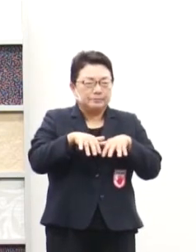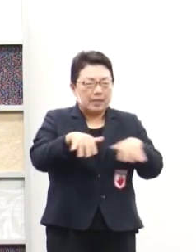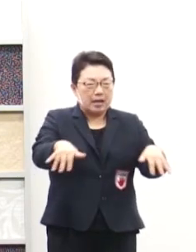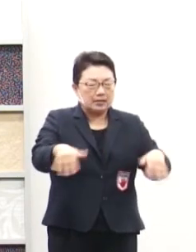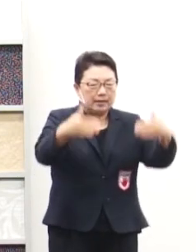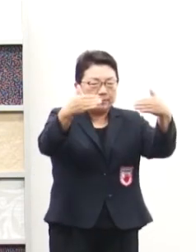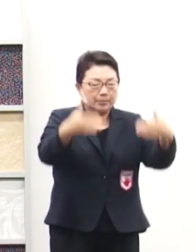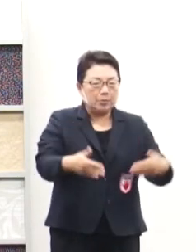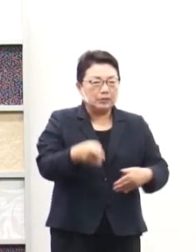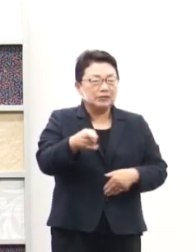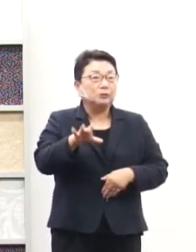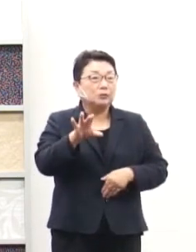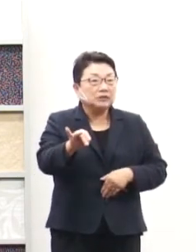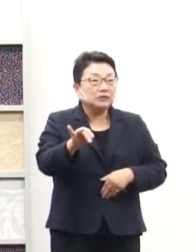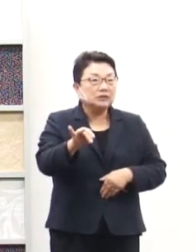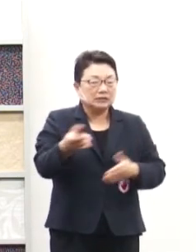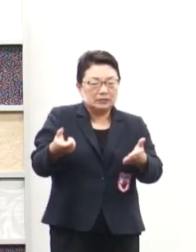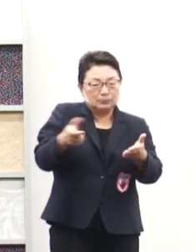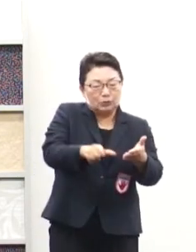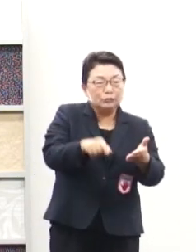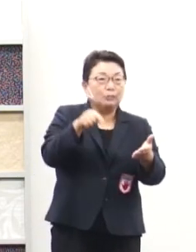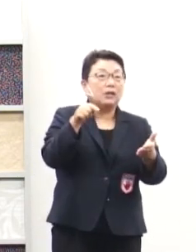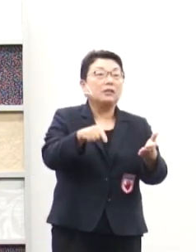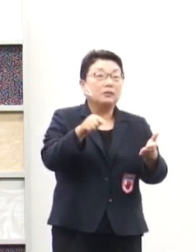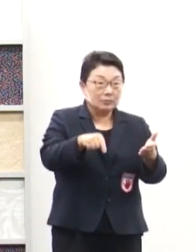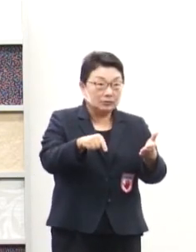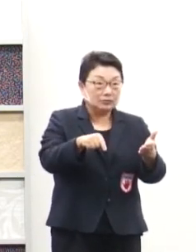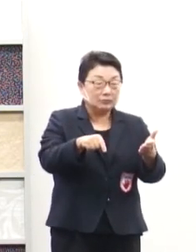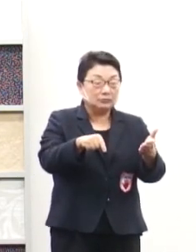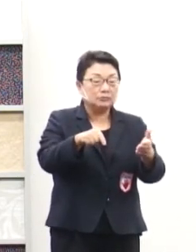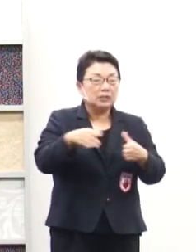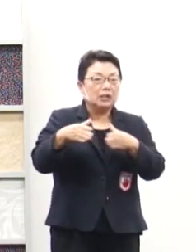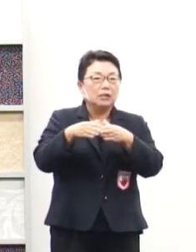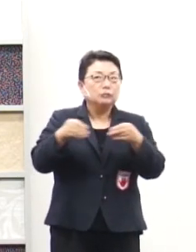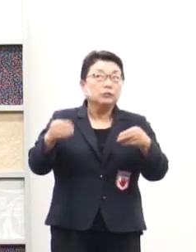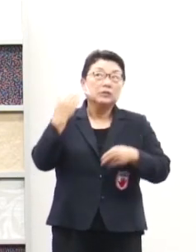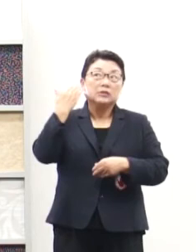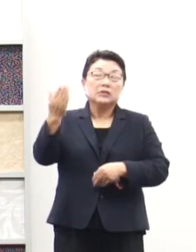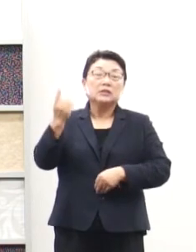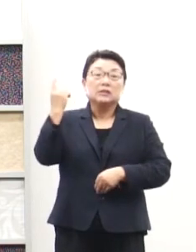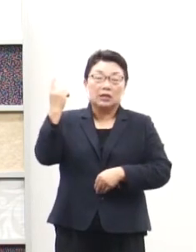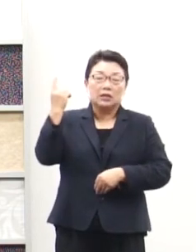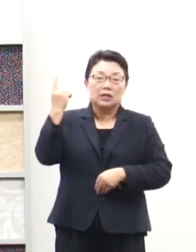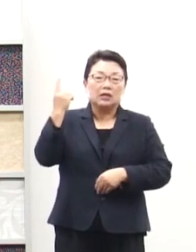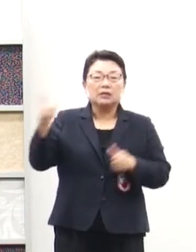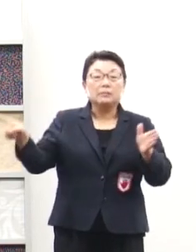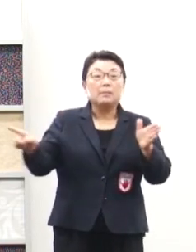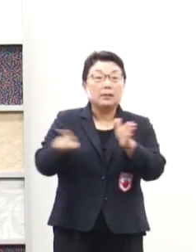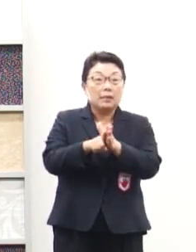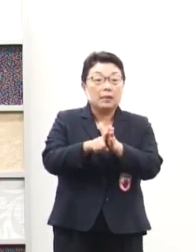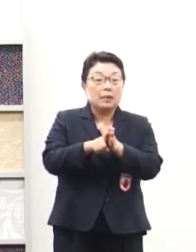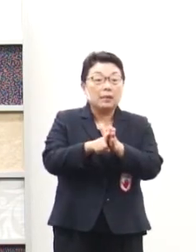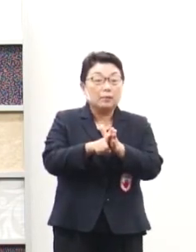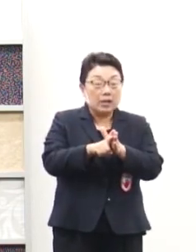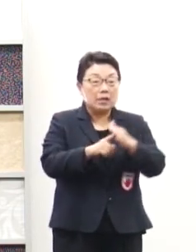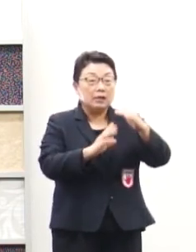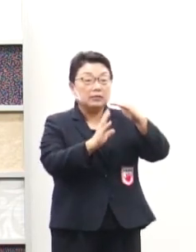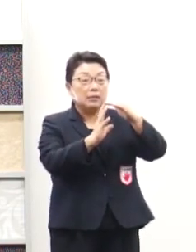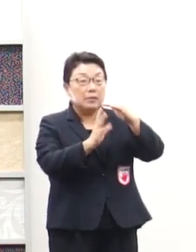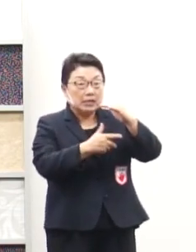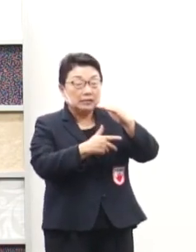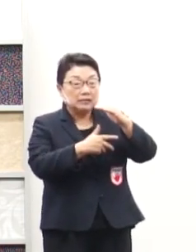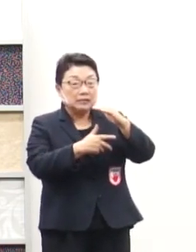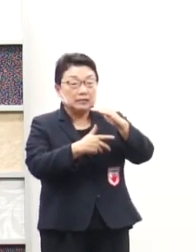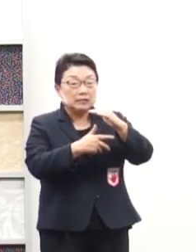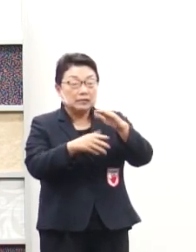措置とかができました。で、国に問い合わせたらですね、従来山梨県が休業要請の根拠にし